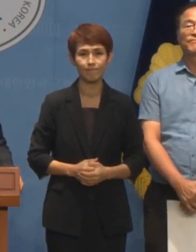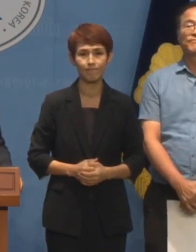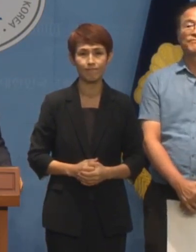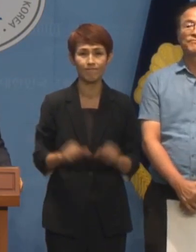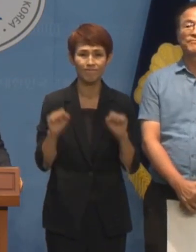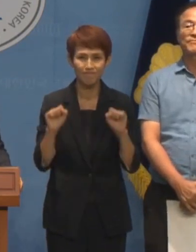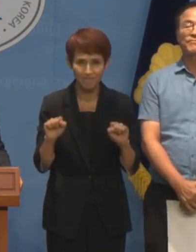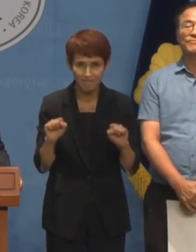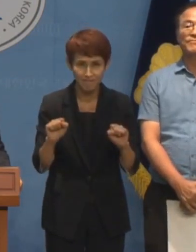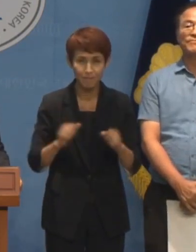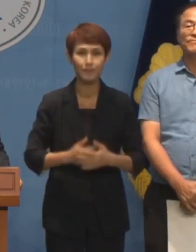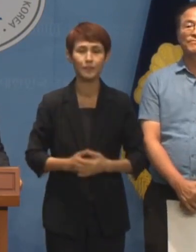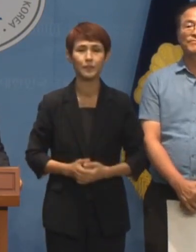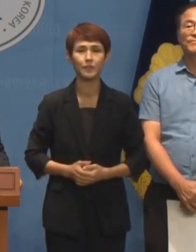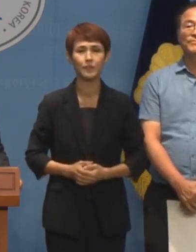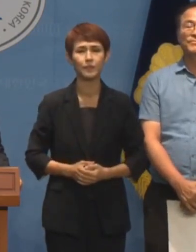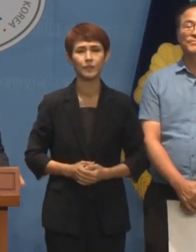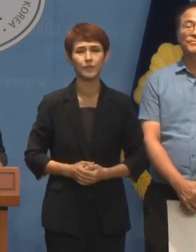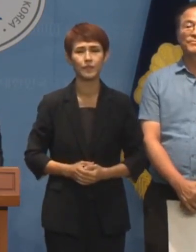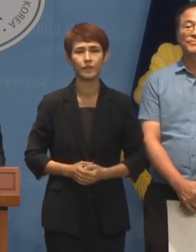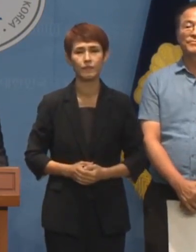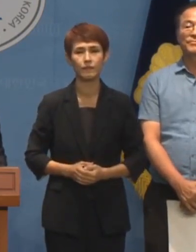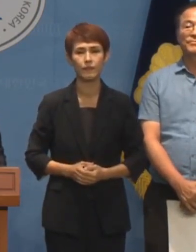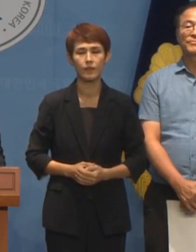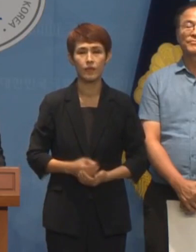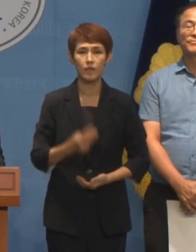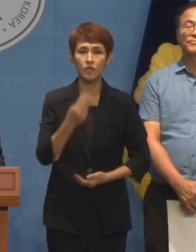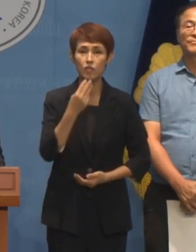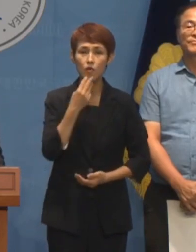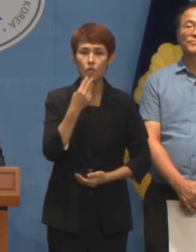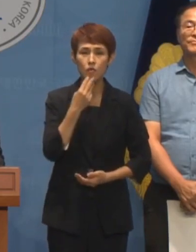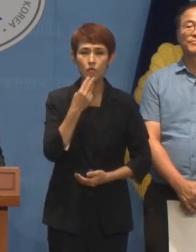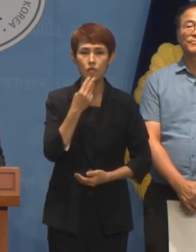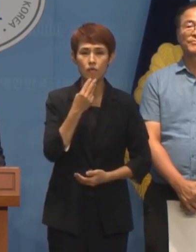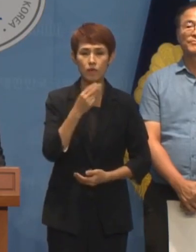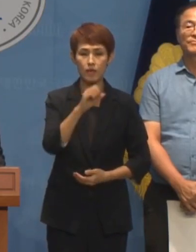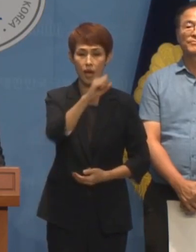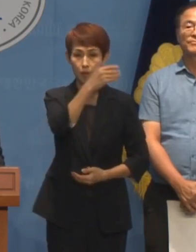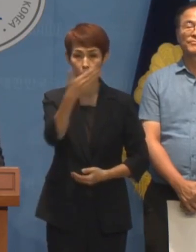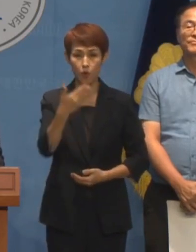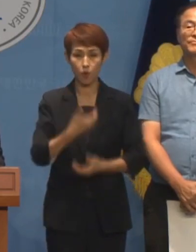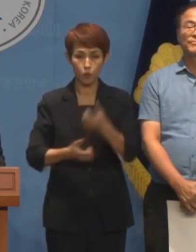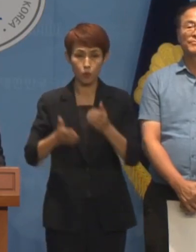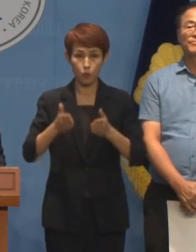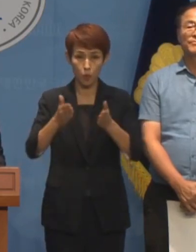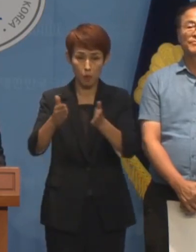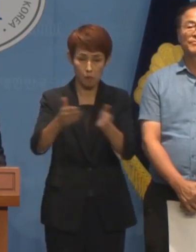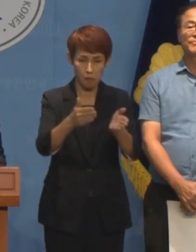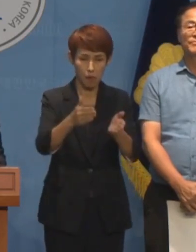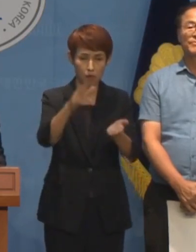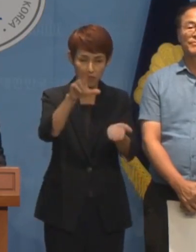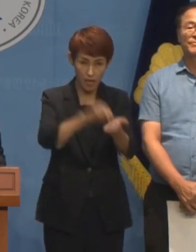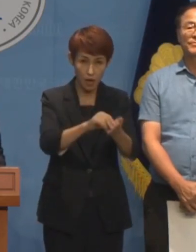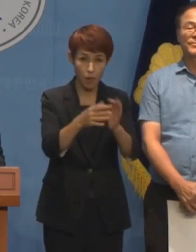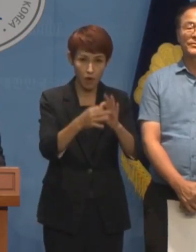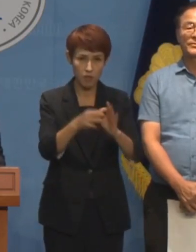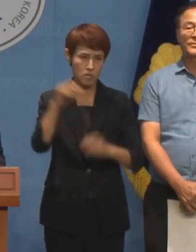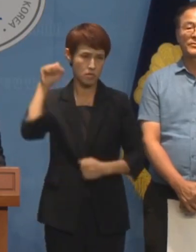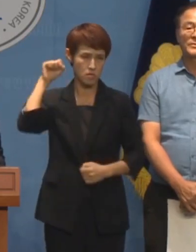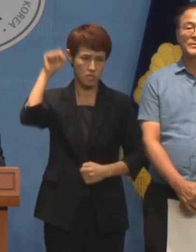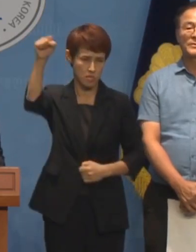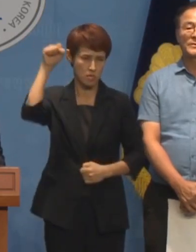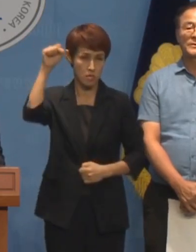네, 안녕하십니까. 먼저 서울 양평 고속도로 게이트 진상 규명을 위해 투쟁하고 계시는